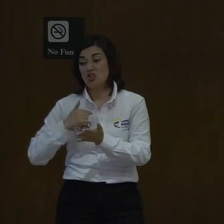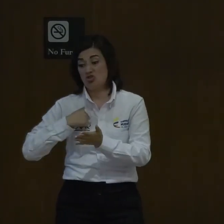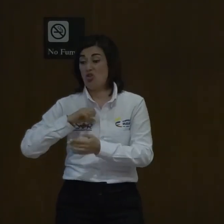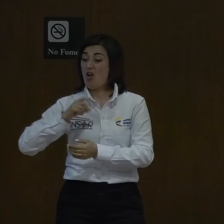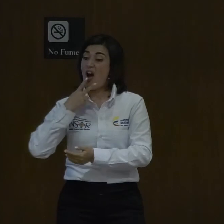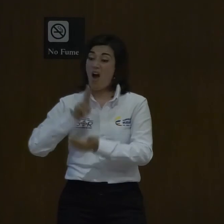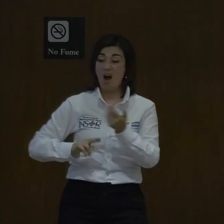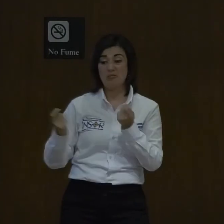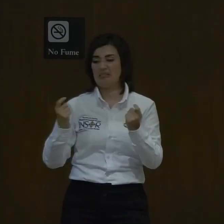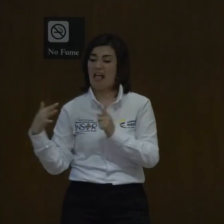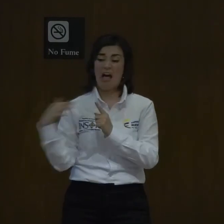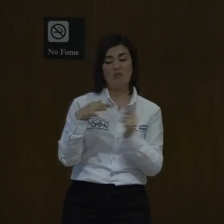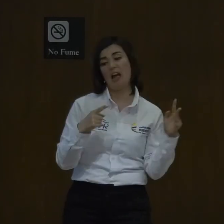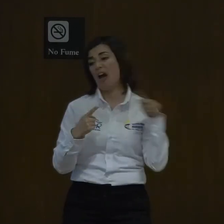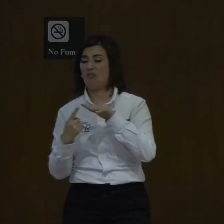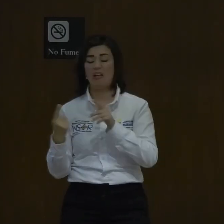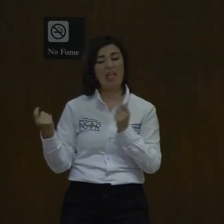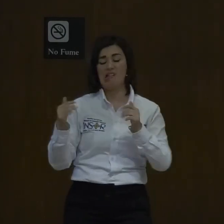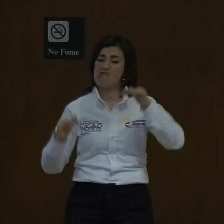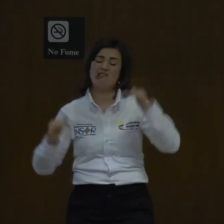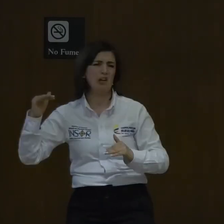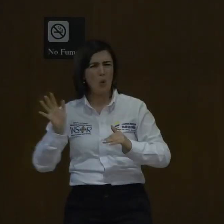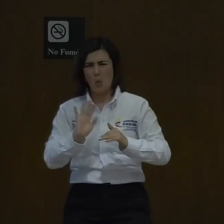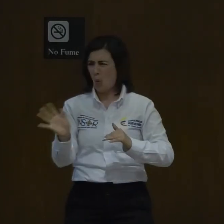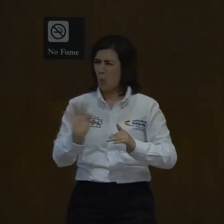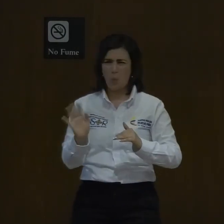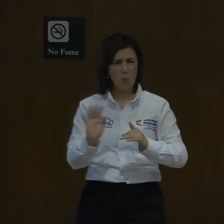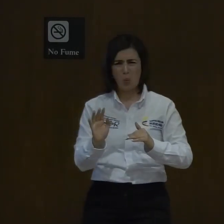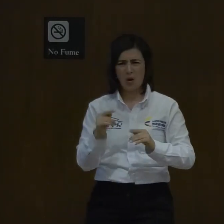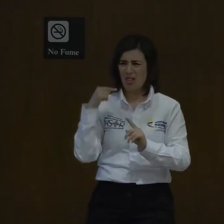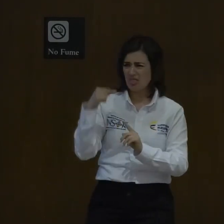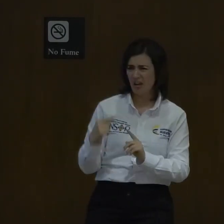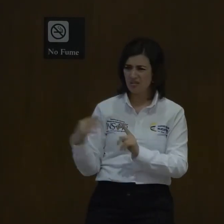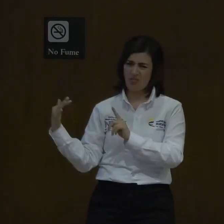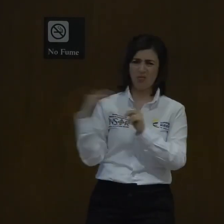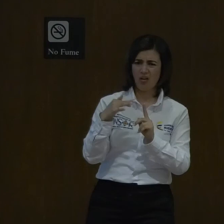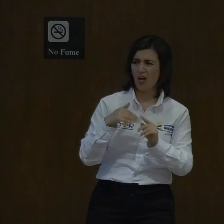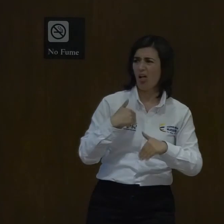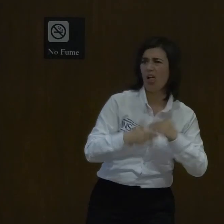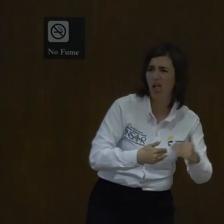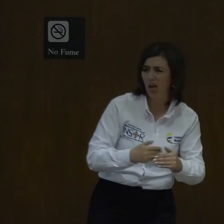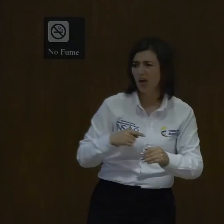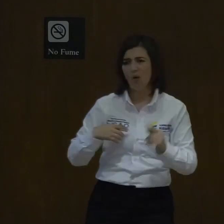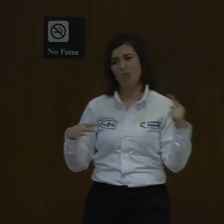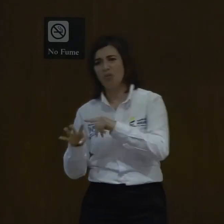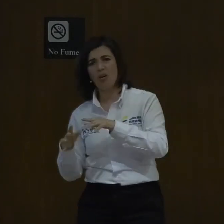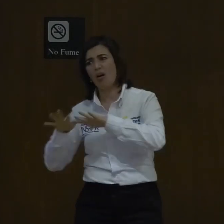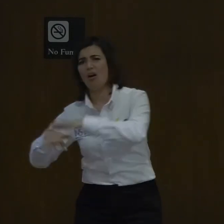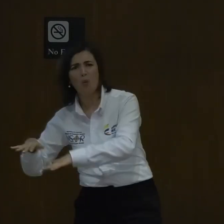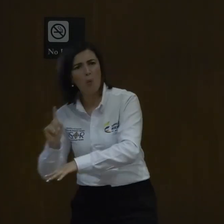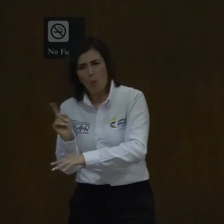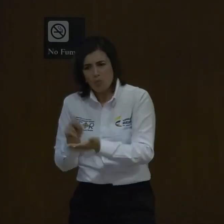lenguaje. No. El bilingüismo no tiene un efecto negativo en el desarrollo del lenguaje de